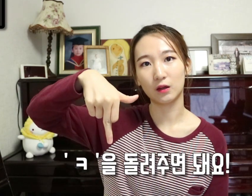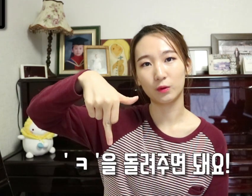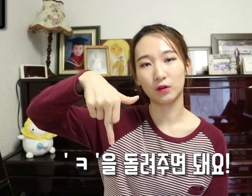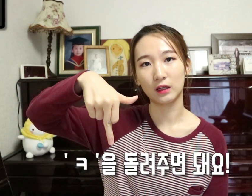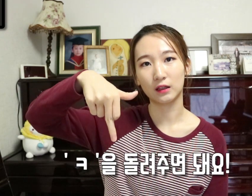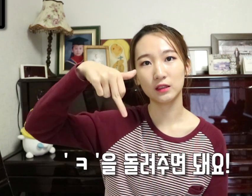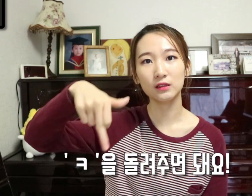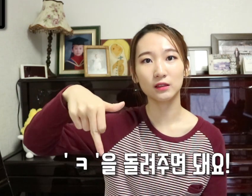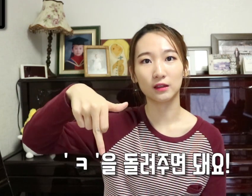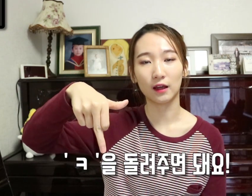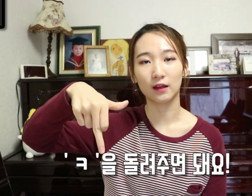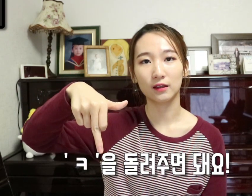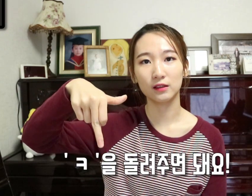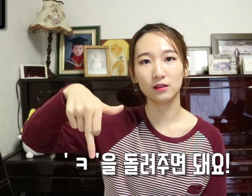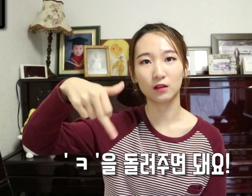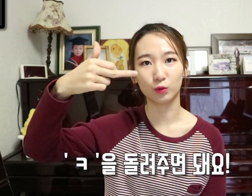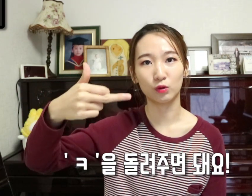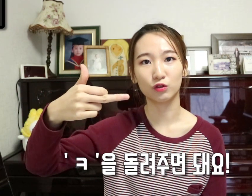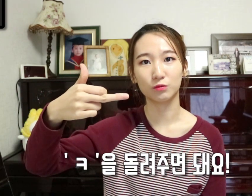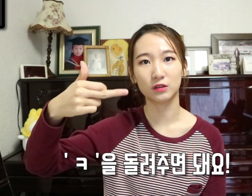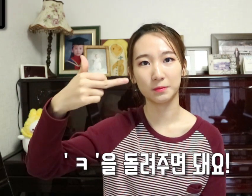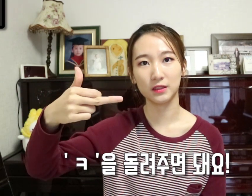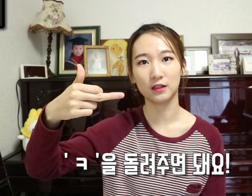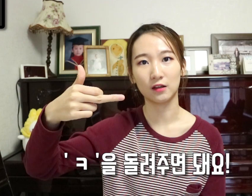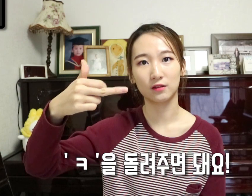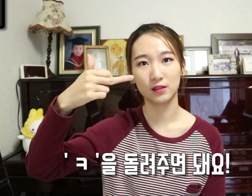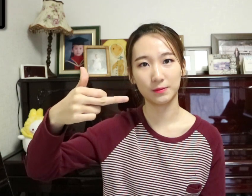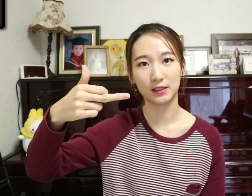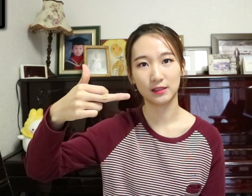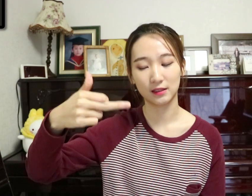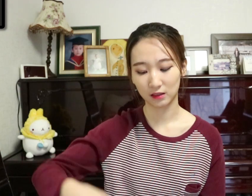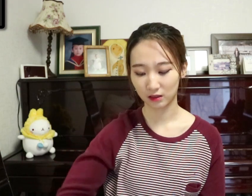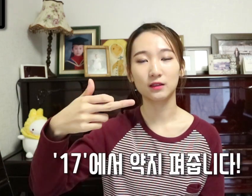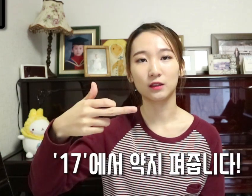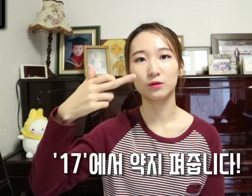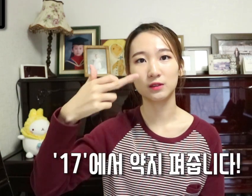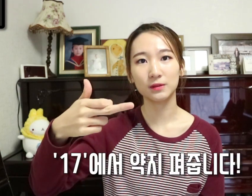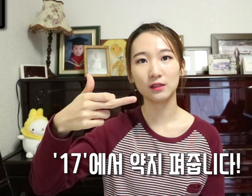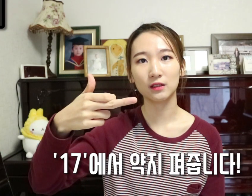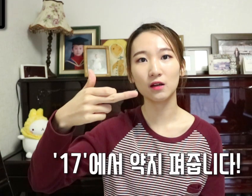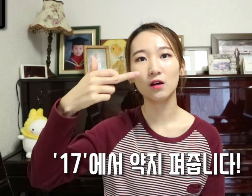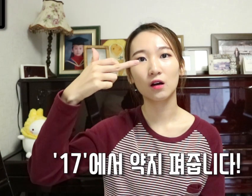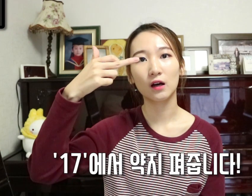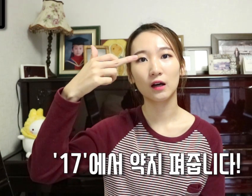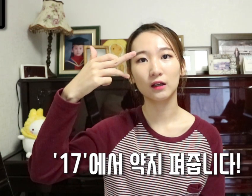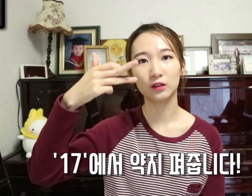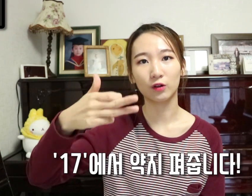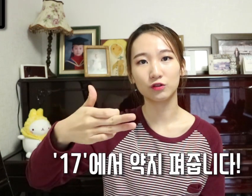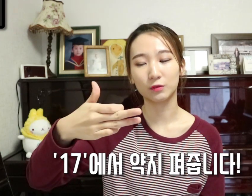이게 원래 키읔인데, 키읔을 이렇게 돌려주면 17이에요. 17. 그리고 17에서 하나